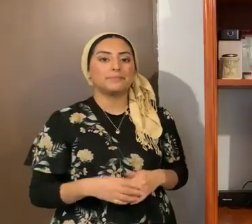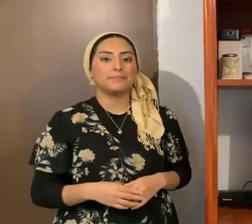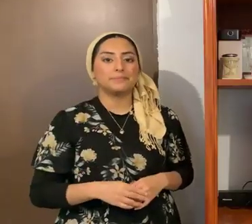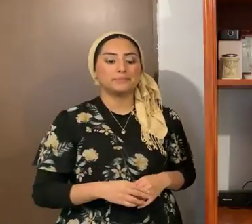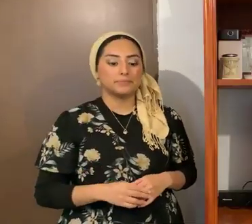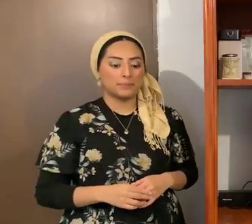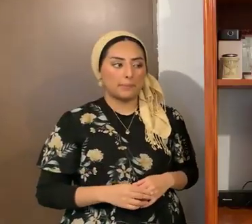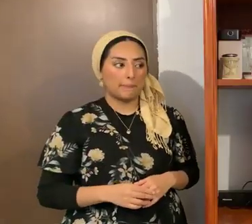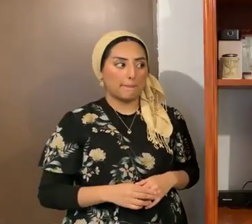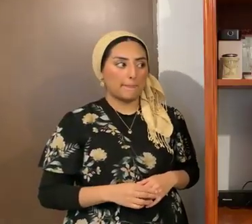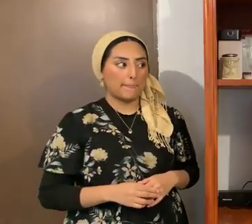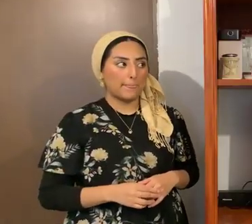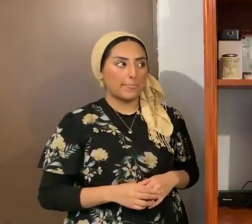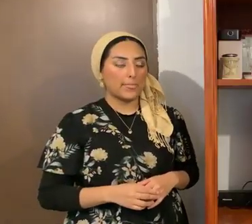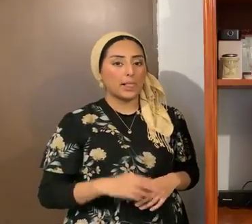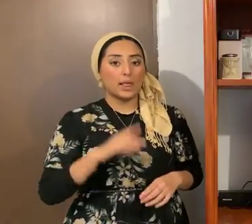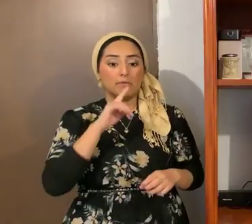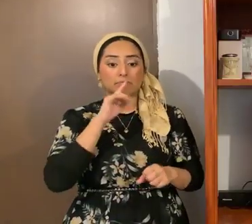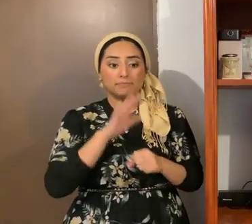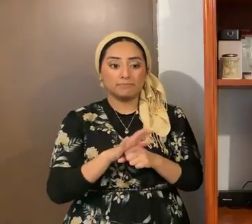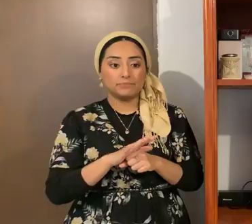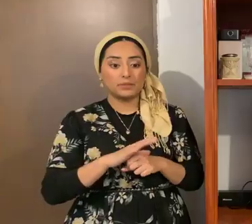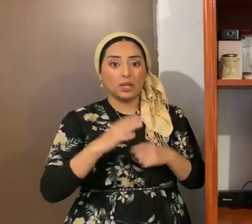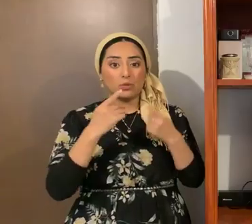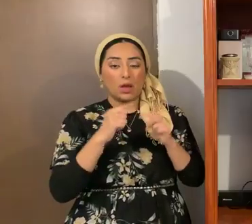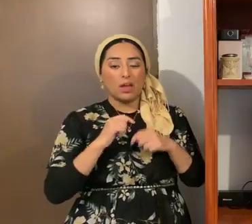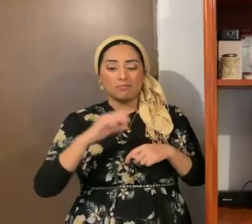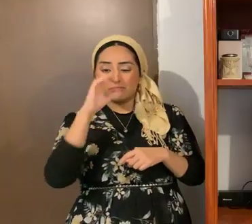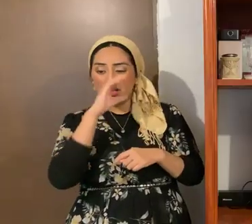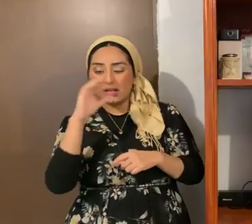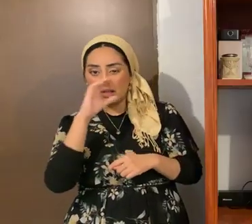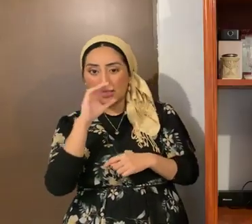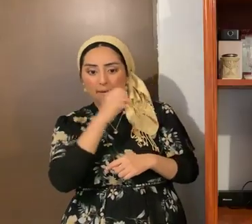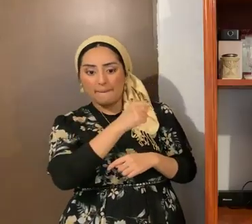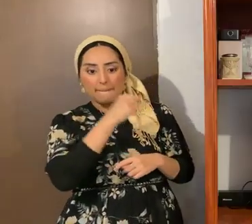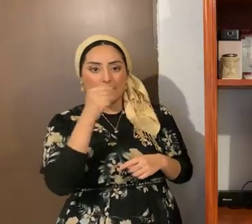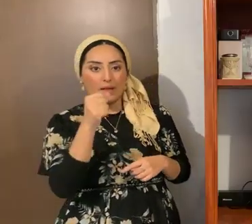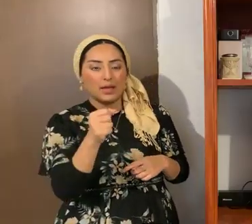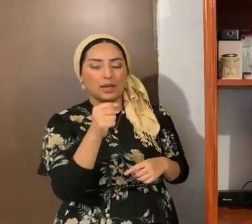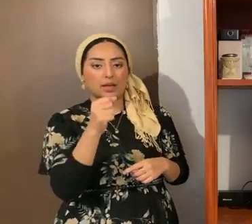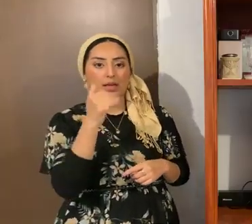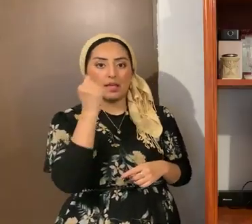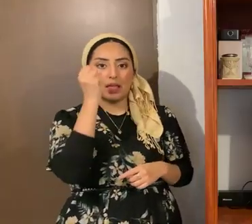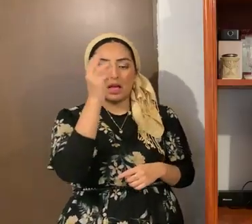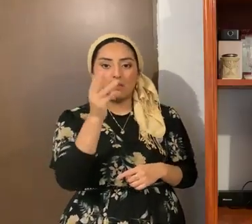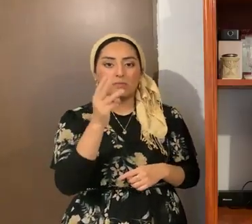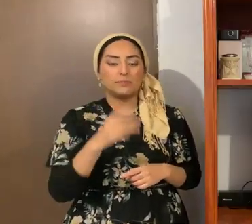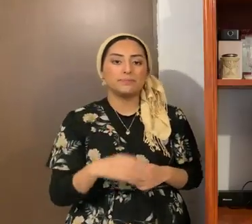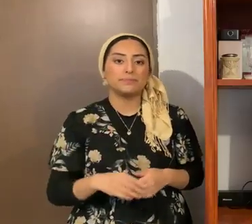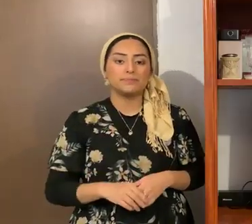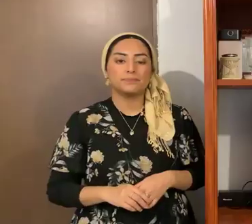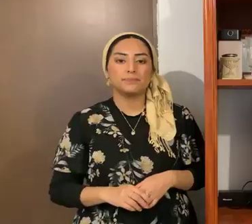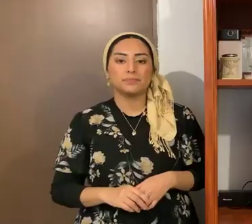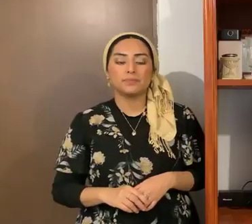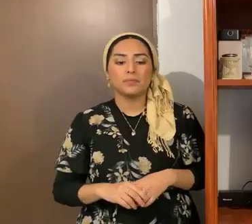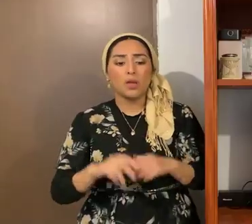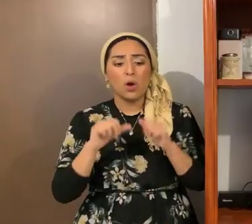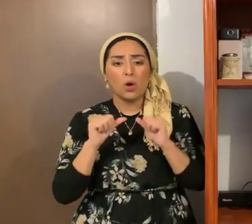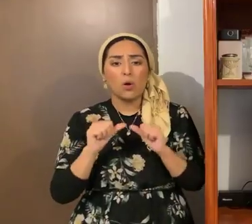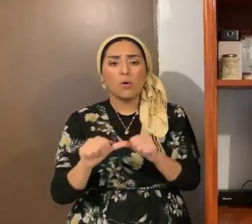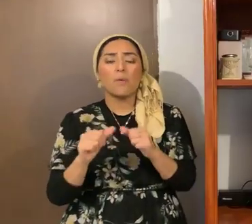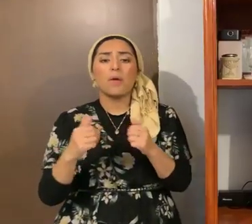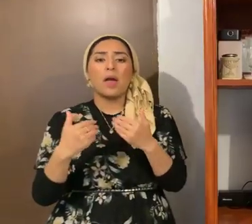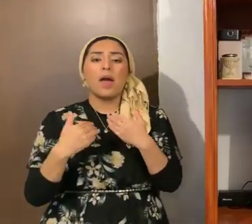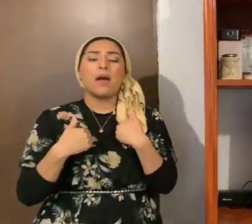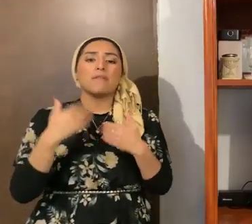sí. Y él se comprometió y buscaba una oportunidad para entregárselo a espaldas del pueblo. Tremendo. Entonces siempre va a haber